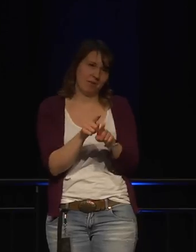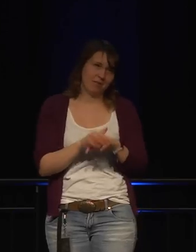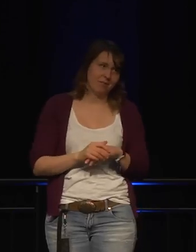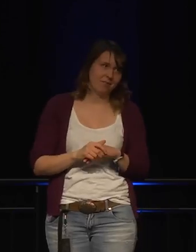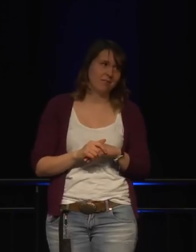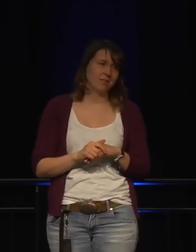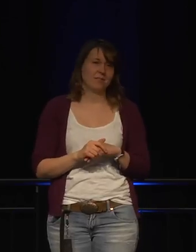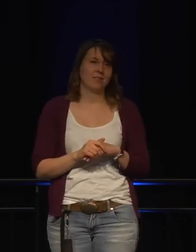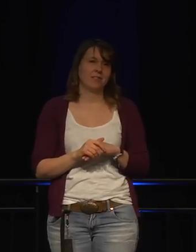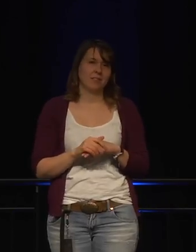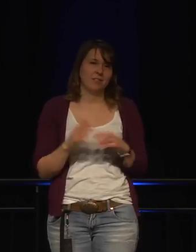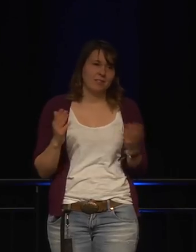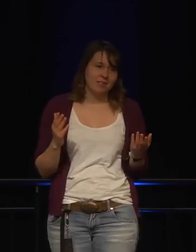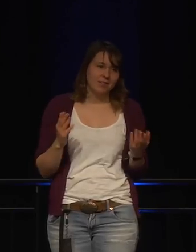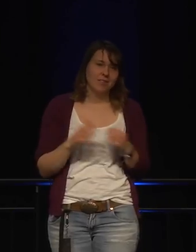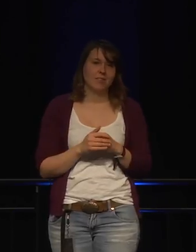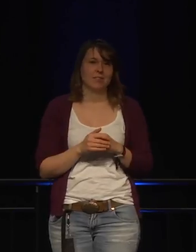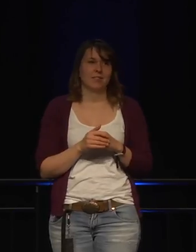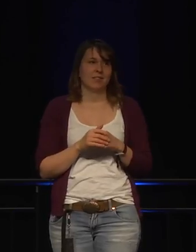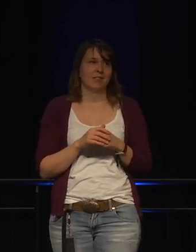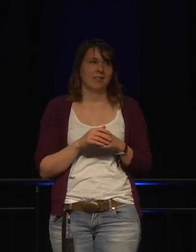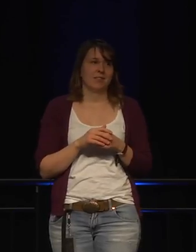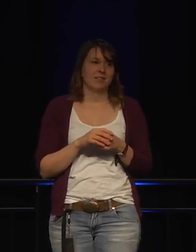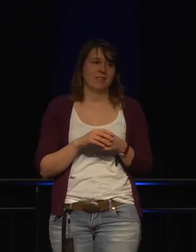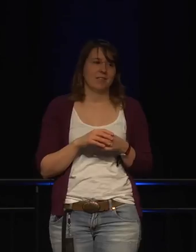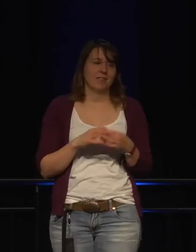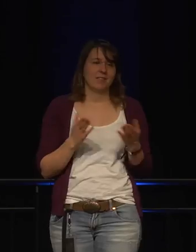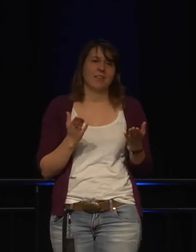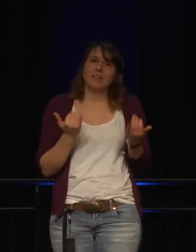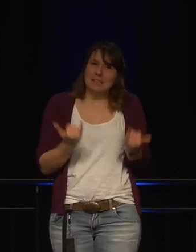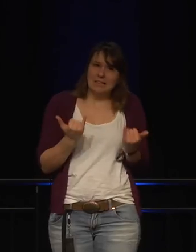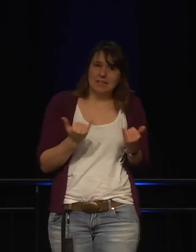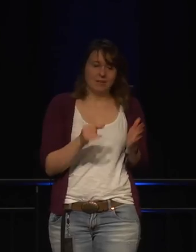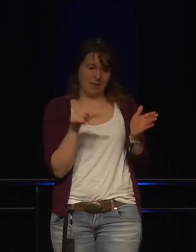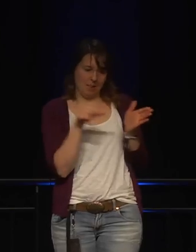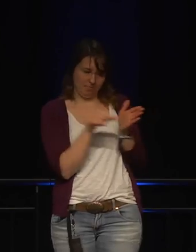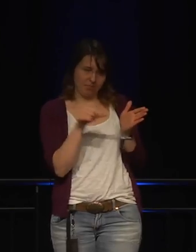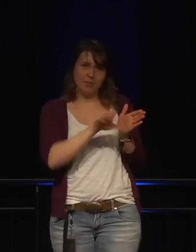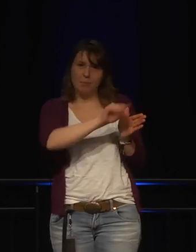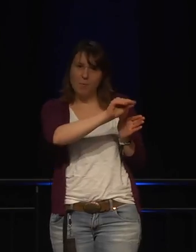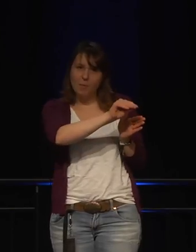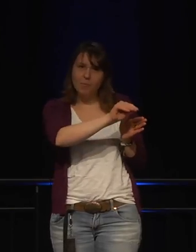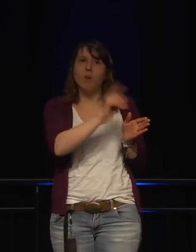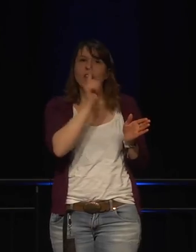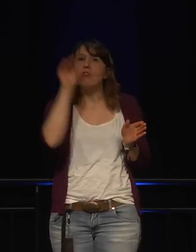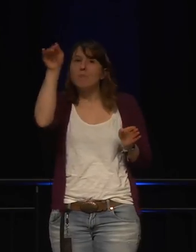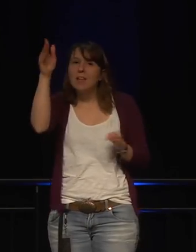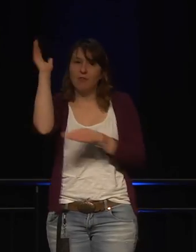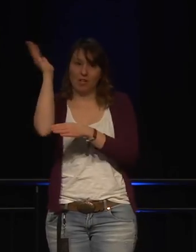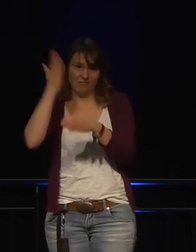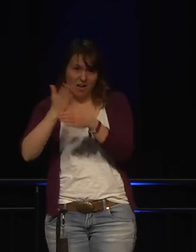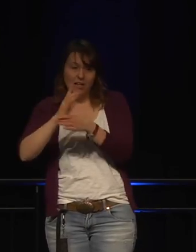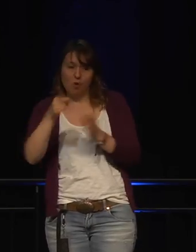ahora es el mismo, pero más tarde, al final de la charla, no lo sea. Y